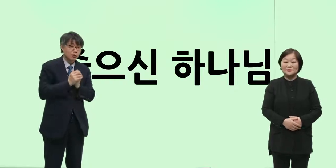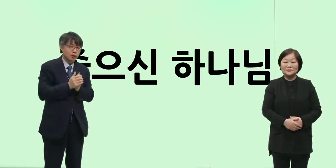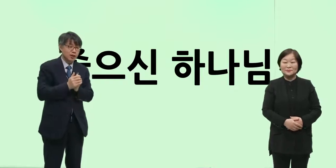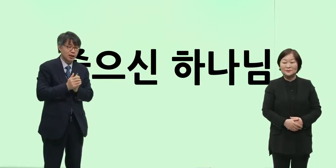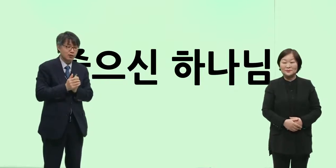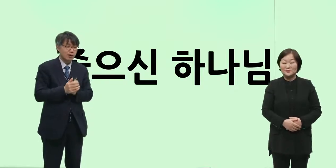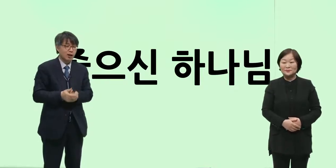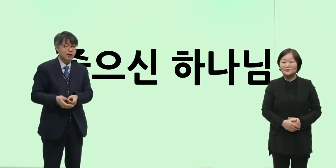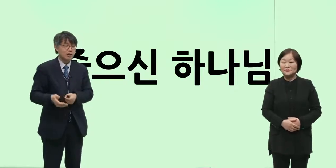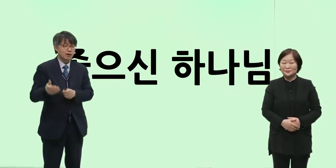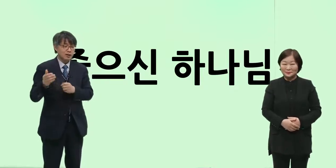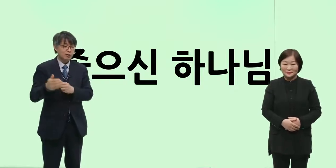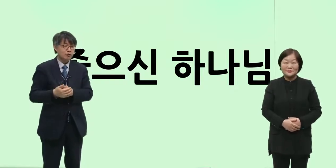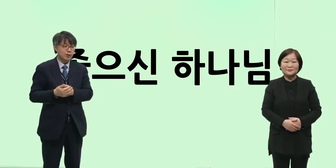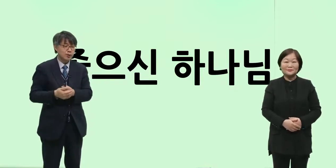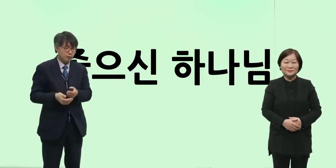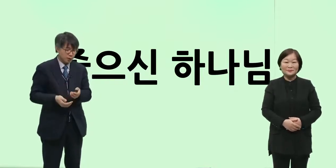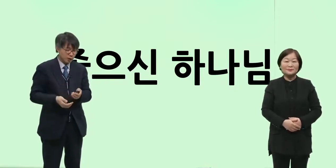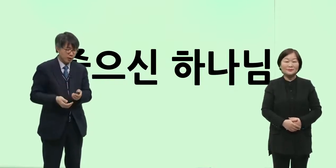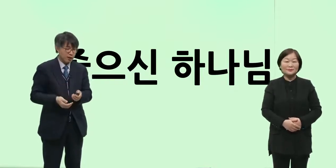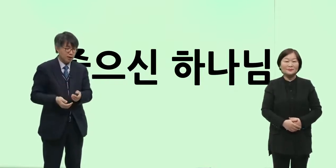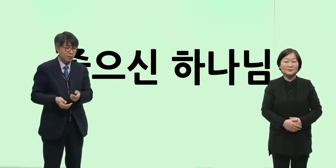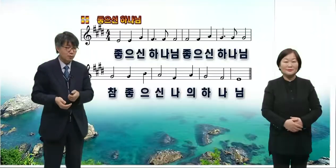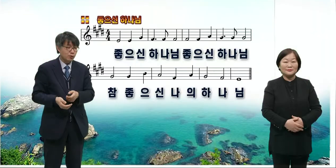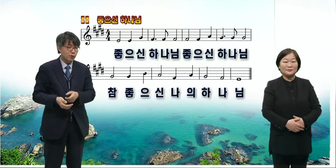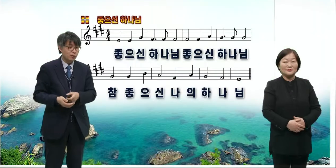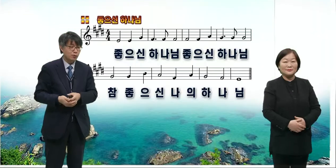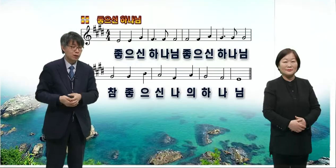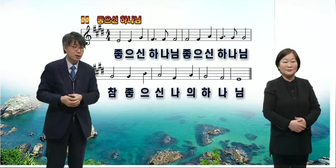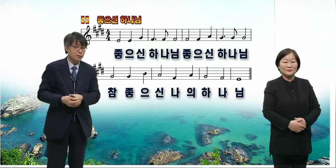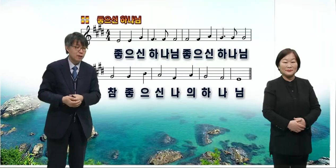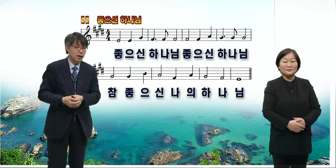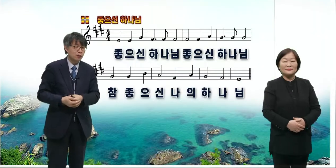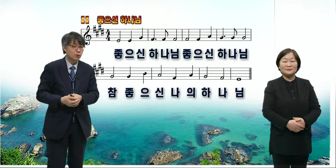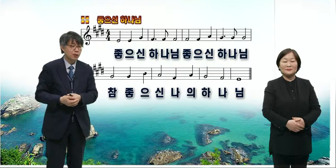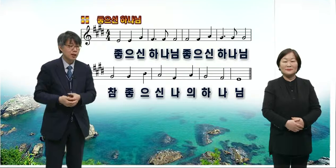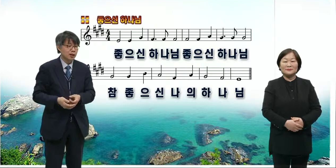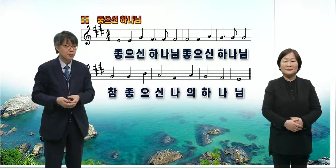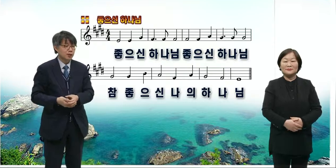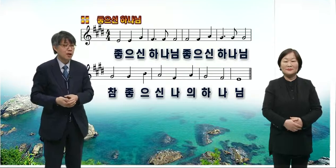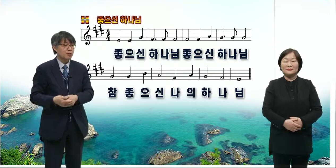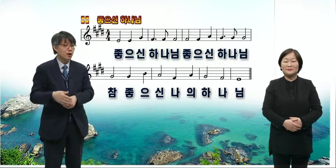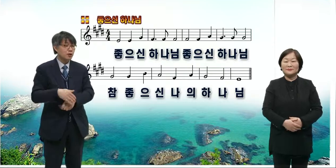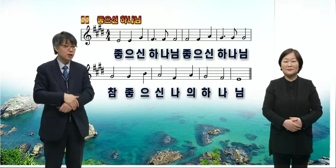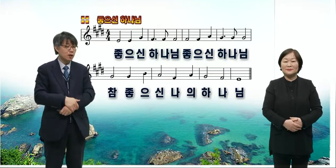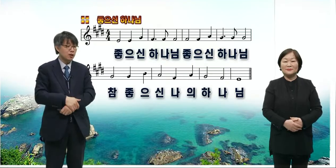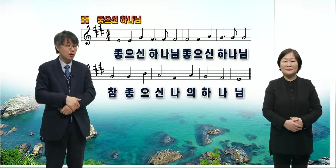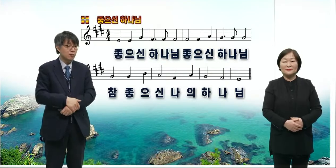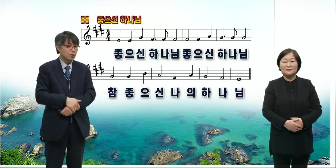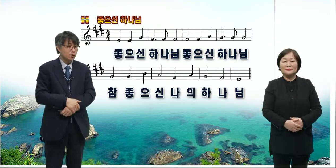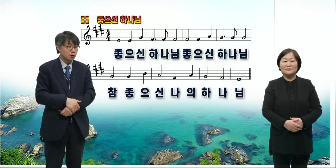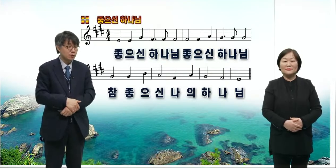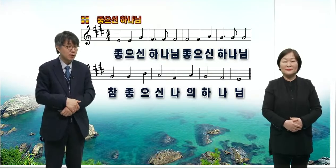좋으신 하나님과 나주님의 기쁨 되기 원하네를 한번 불러보도록 하겠습니다. 좋으신 하나님을 천천히 한번